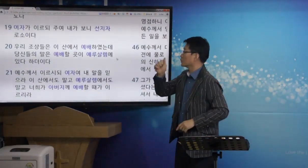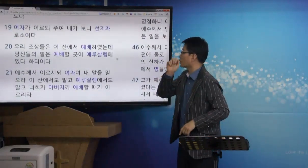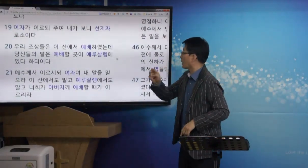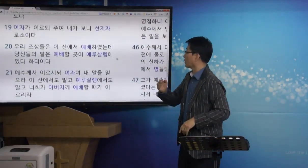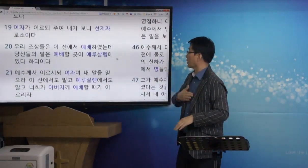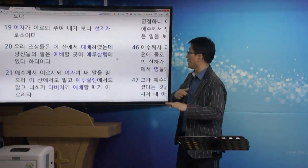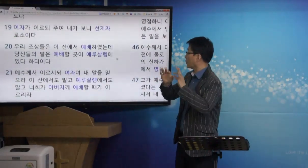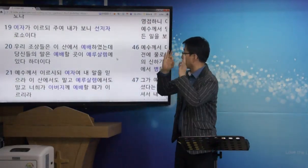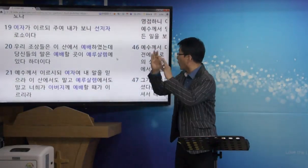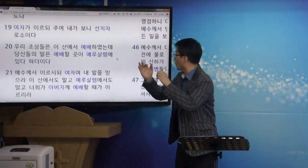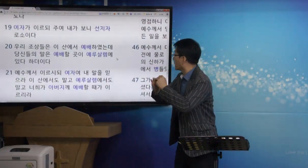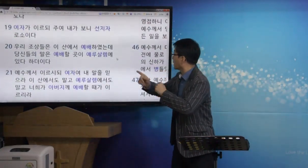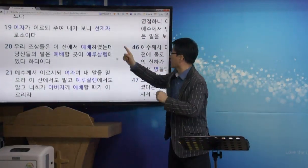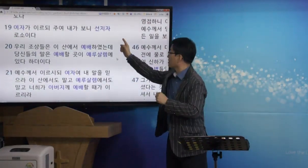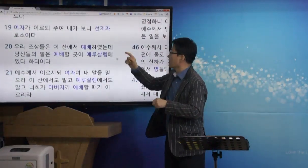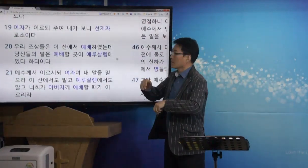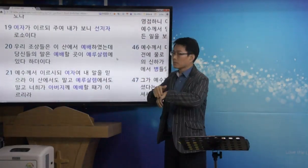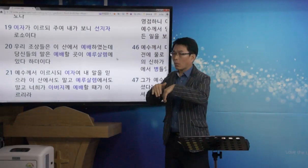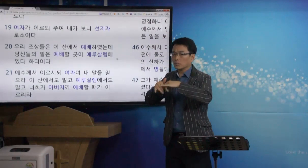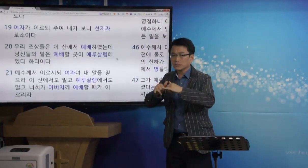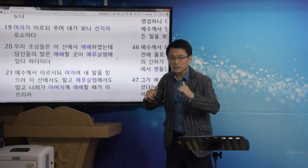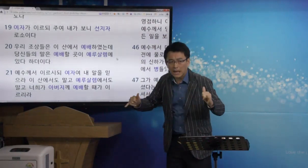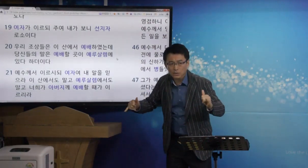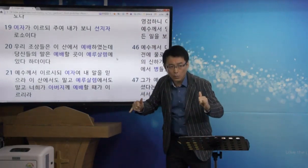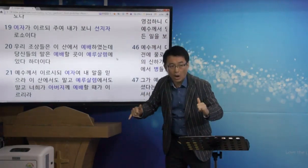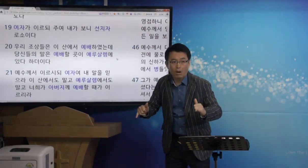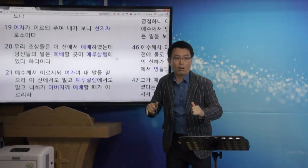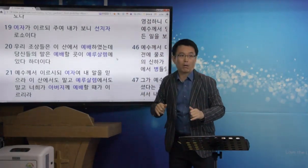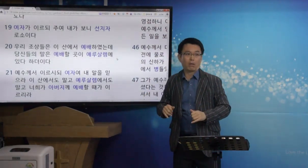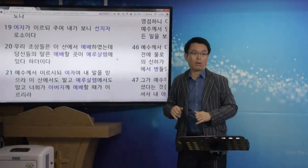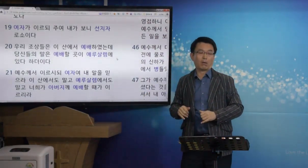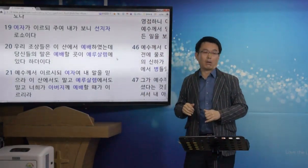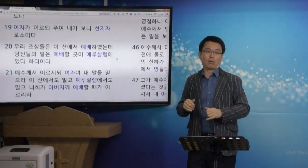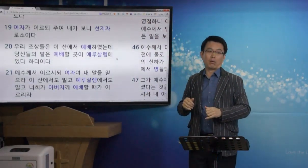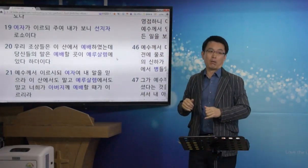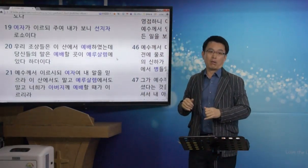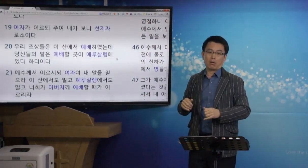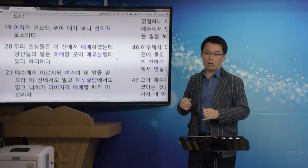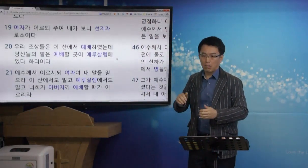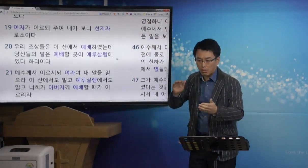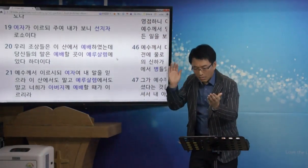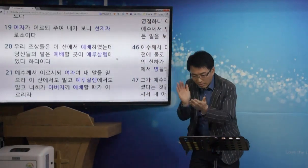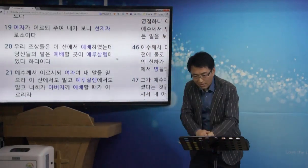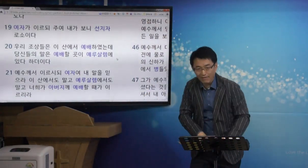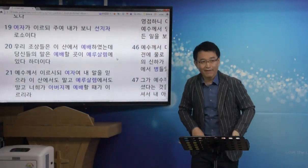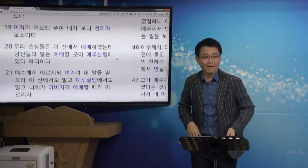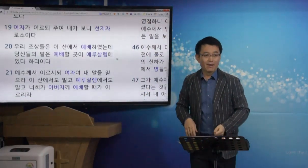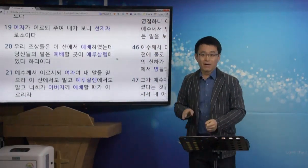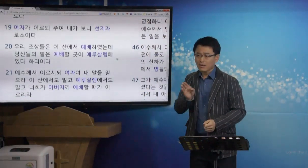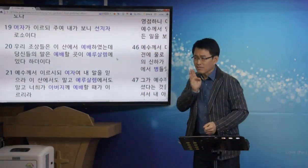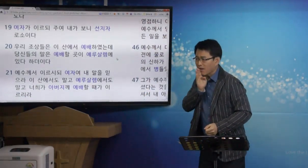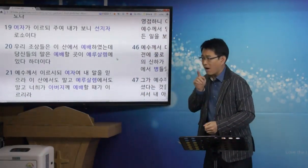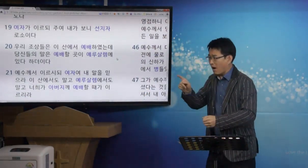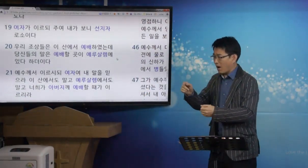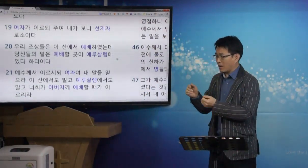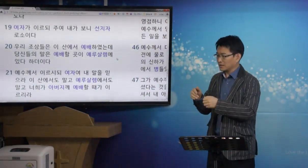이르되 주여 내가 보니 선지자로소이다. 참